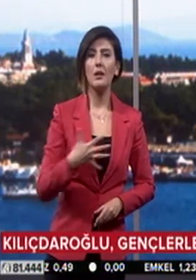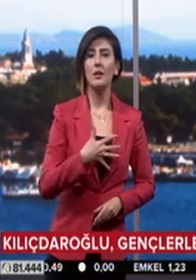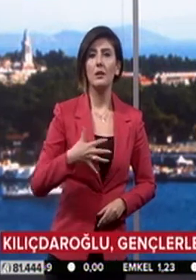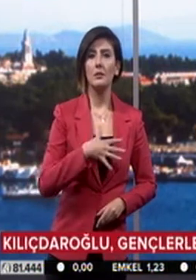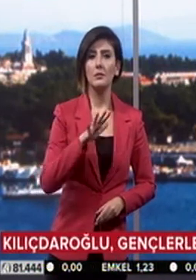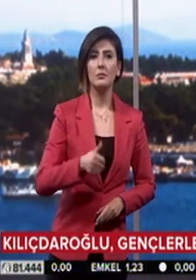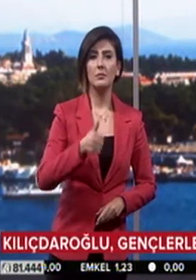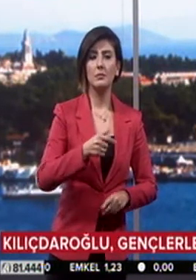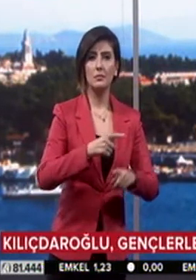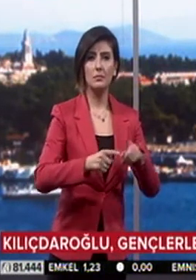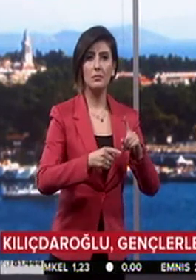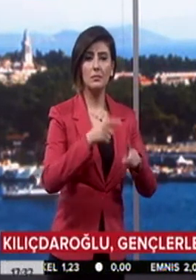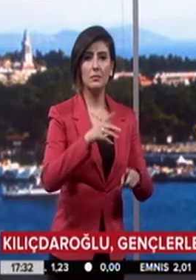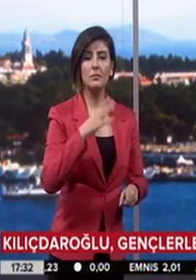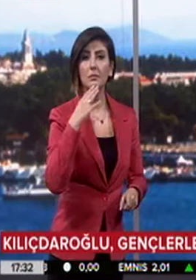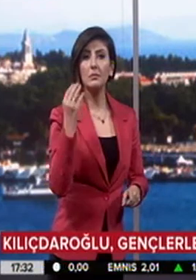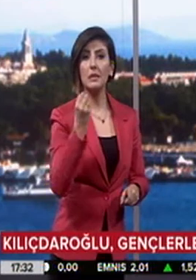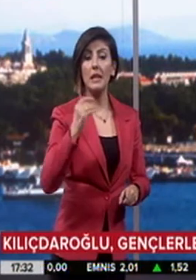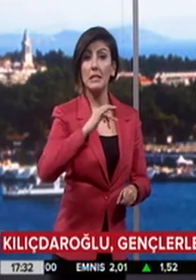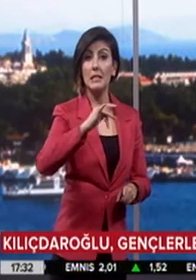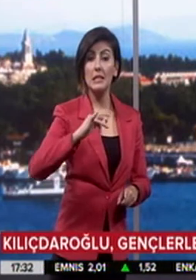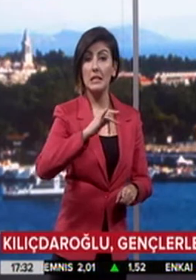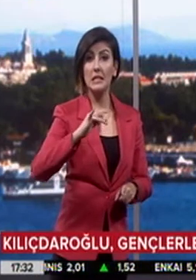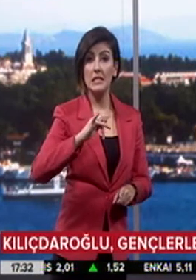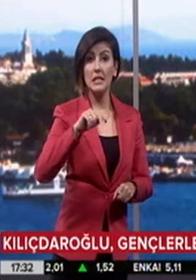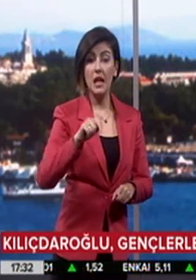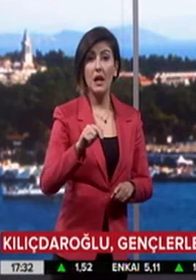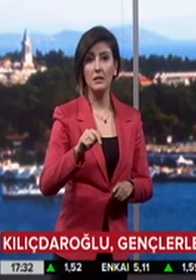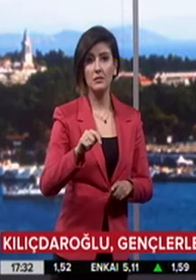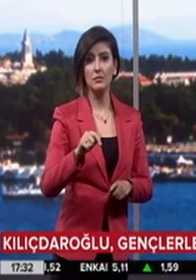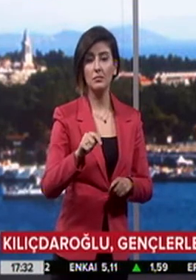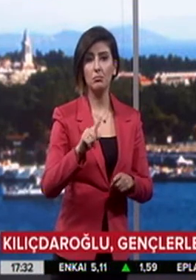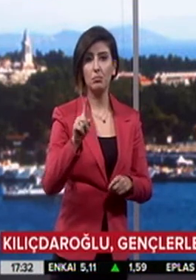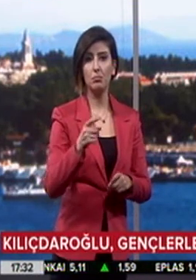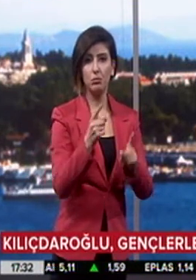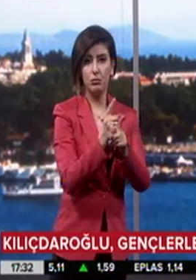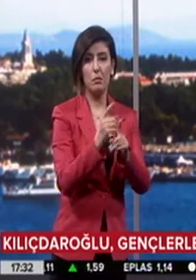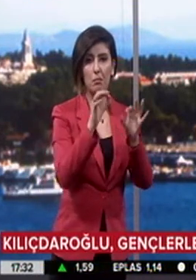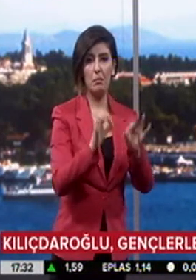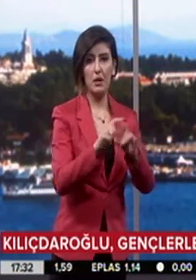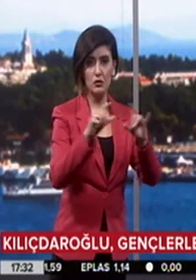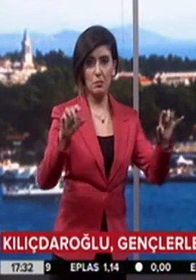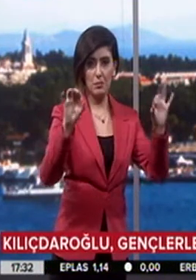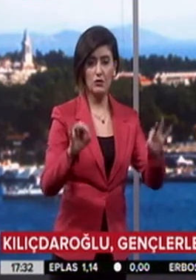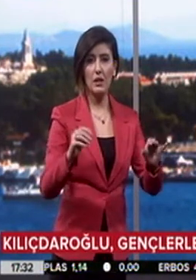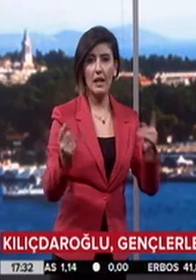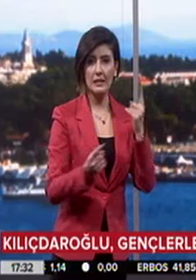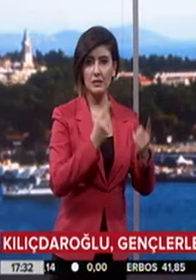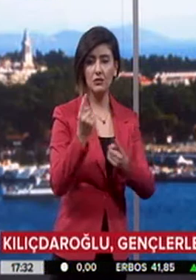Cumhuriyet Halk Partisi Genel Başkanı Kemal Kılıçdaroğlu, genç işsizler buluşması başlığıyla gerçekleştirilen etkinlikte çeşitli